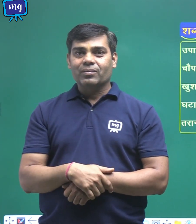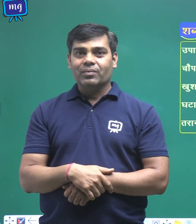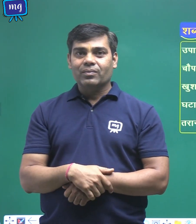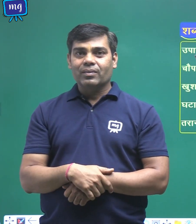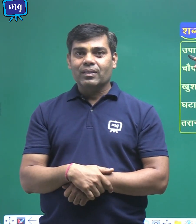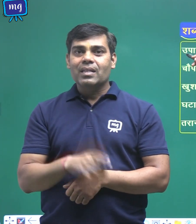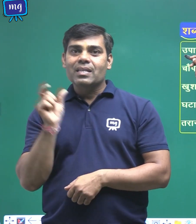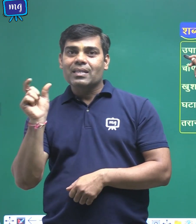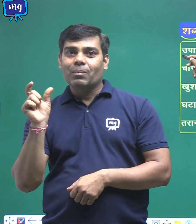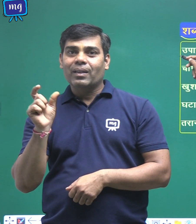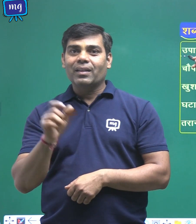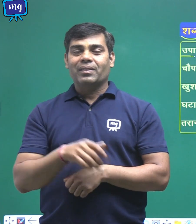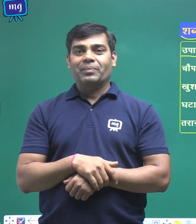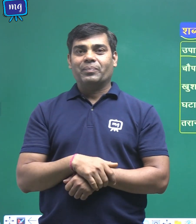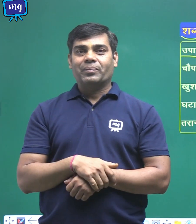शब्द है